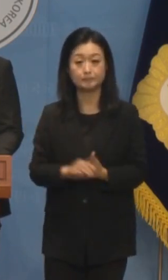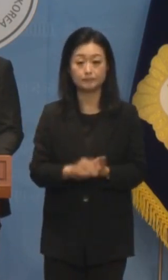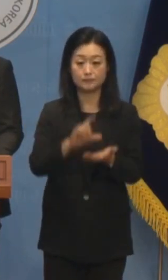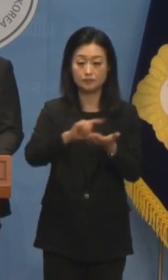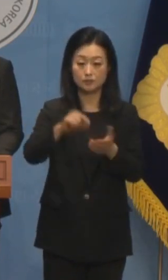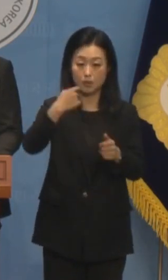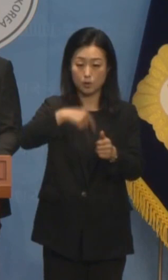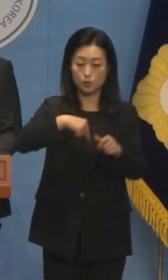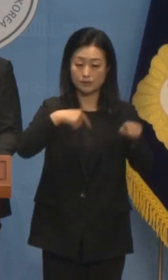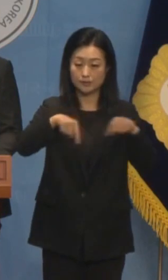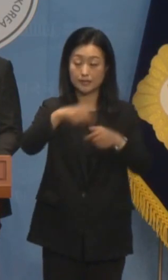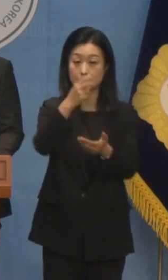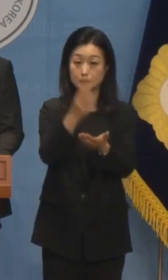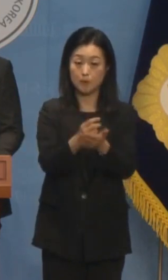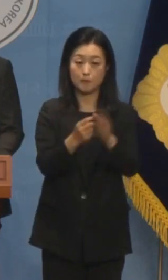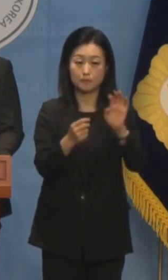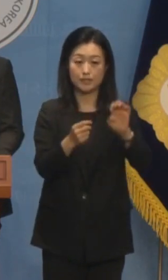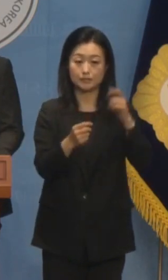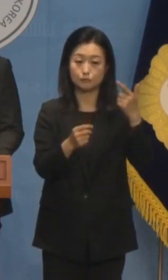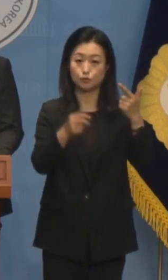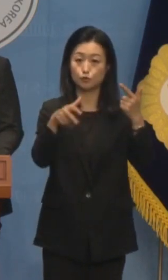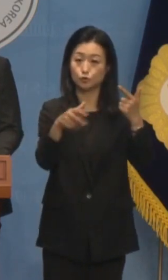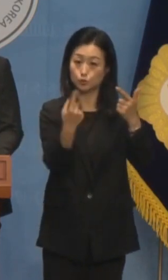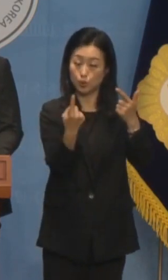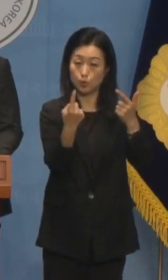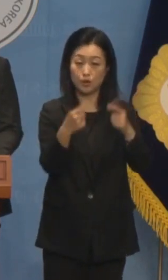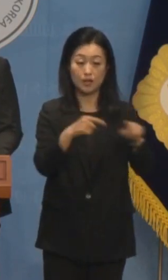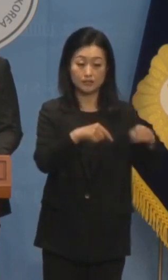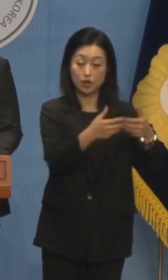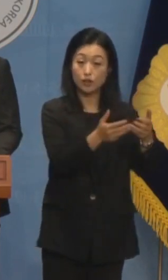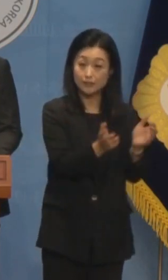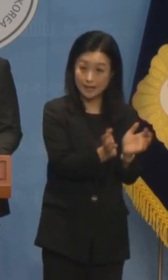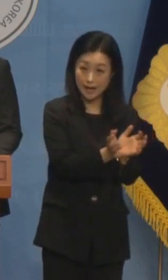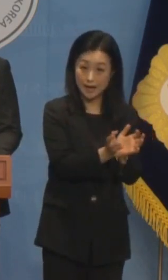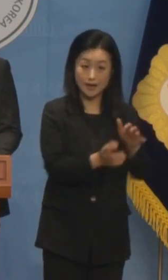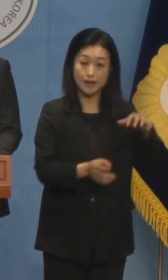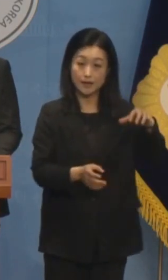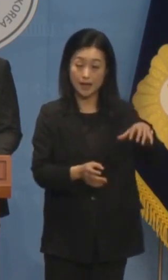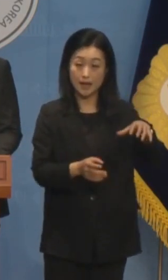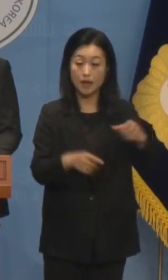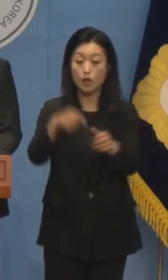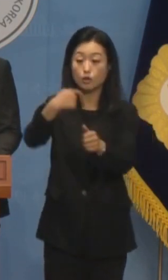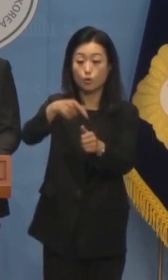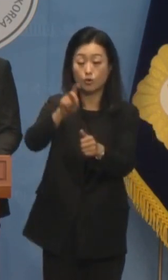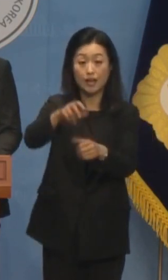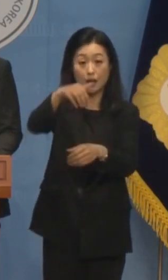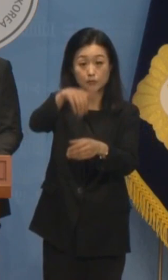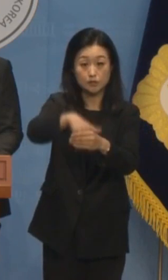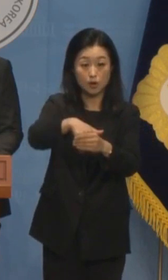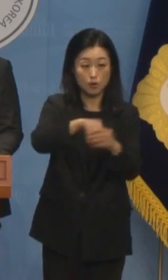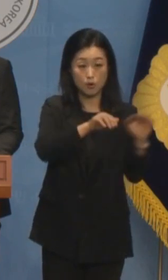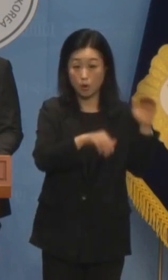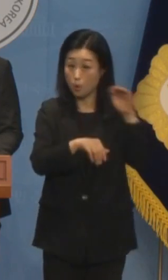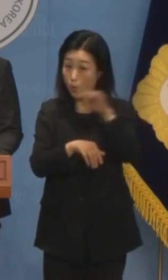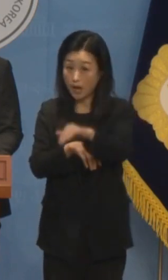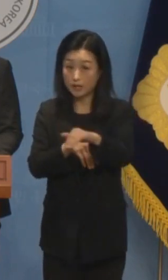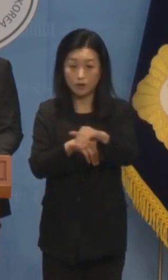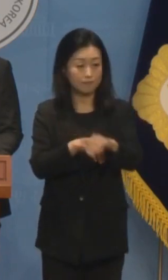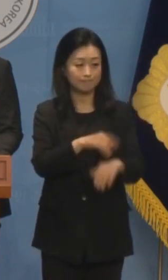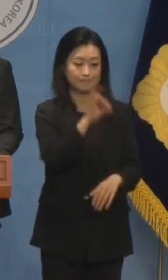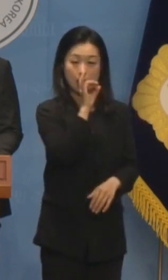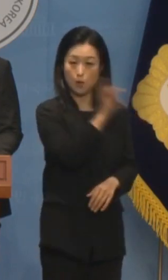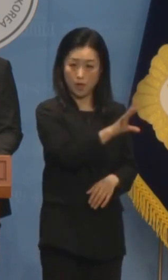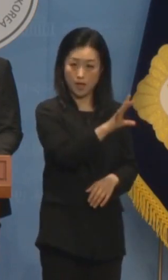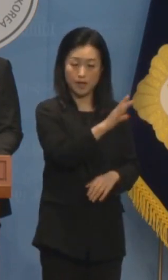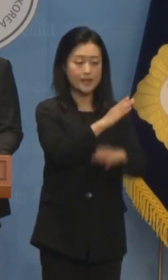지방교육자치법 46조는 정당의 교육감 선거에 관한 관여를 원천적으로